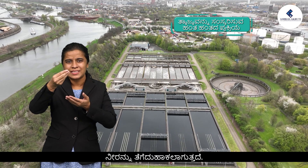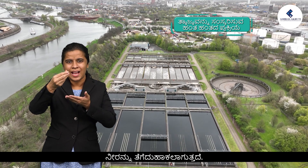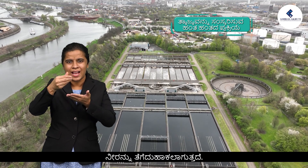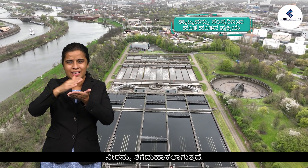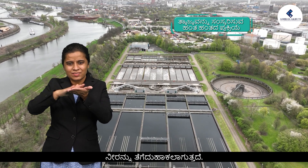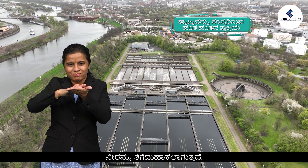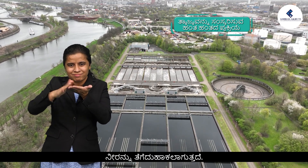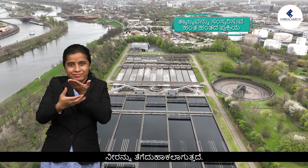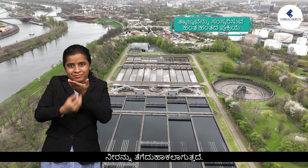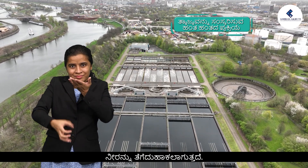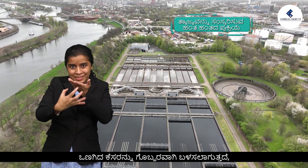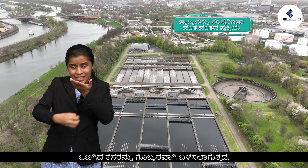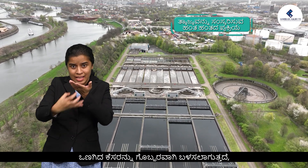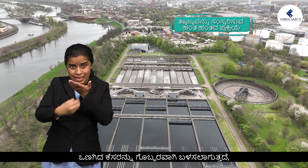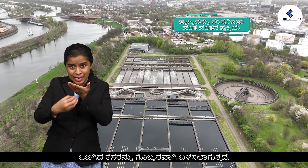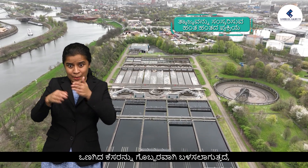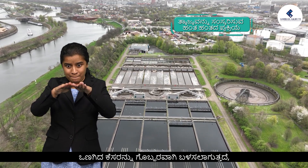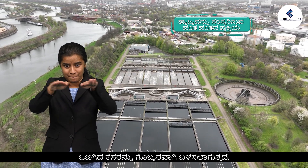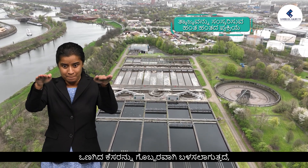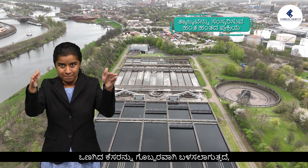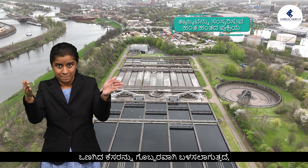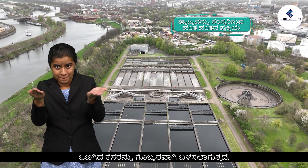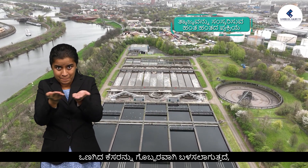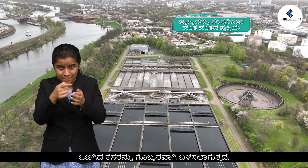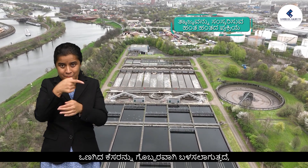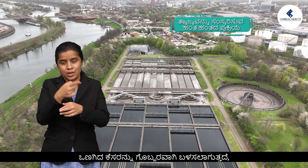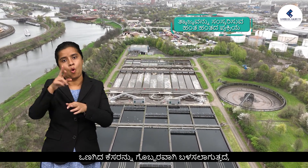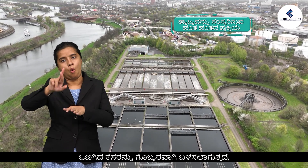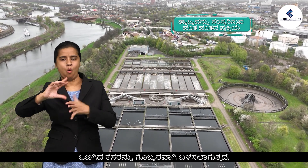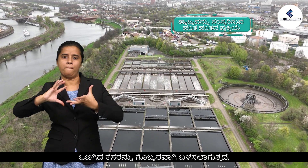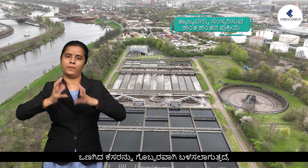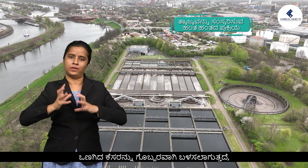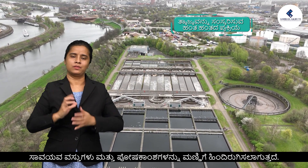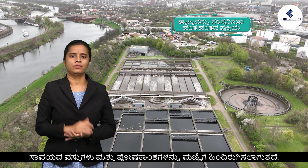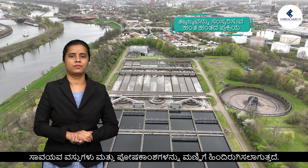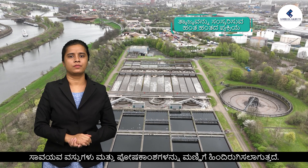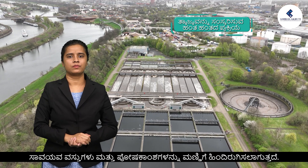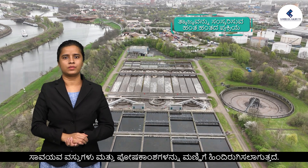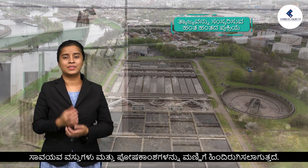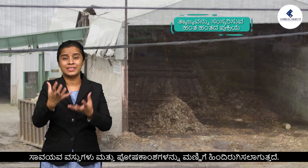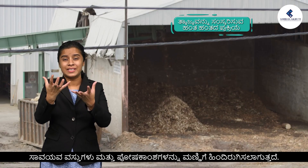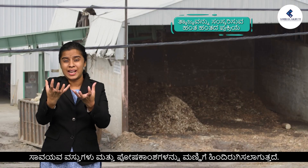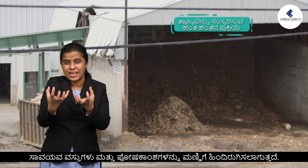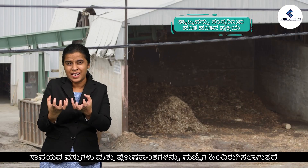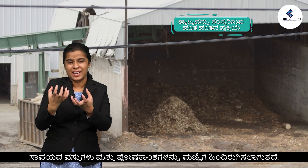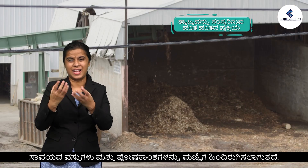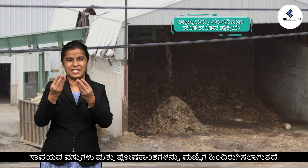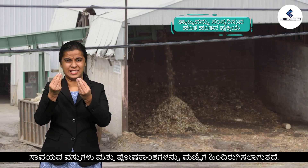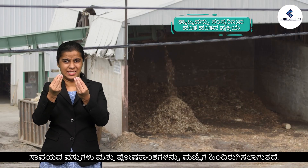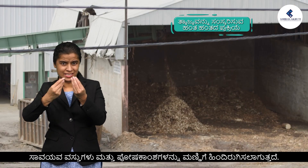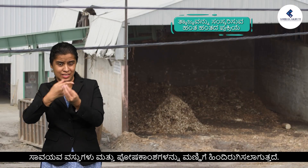ನೀರನ್ನು ತೆಗೆದುಹಾಕಲಾಗುತ್ತದೆ. ಒಣಗಿದ ಕೆಸರನ್ನು ಗೊಬ್ಬರವಾಗಿ ಬಳಸಲಾಗುತ್ತದೆ. ಸಾವಯವ ವಸ್ತುಗಳು